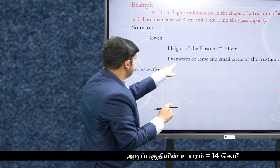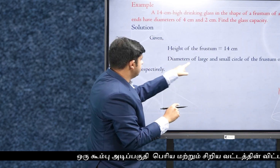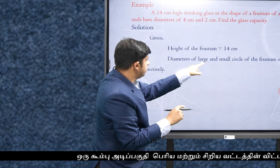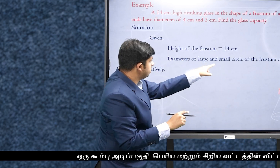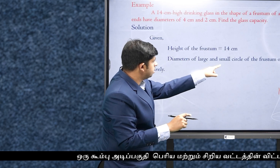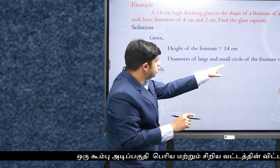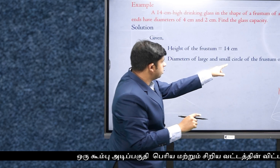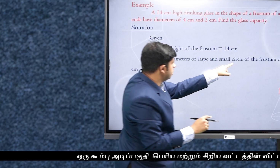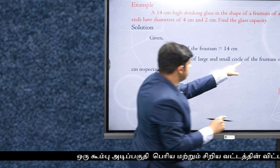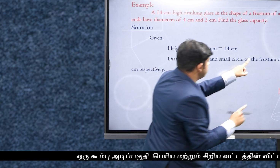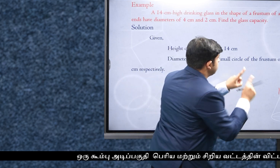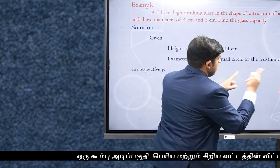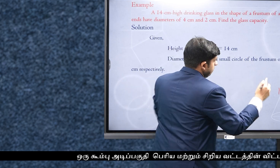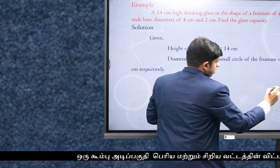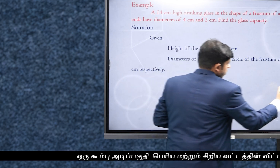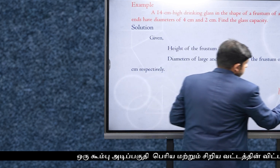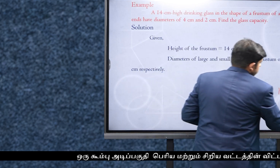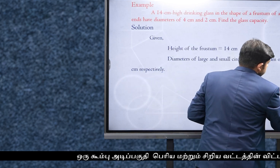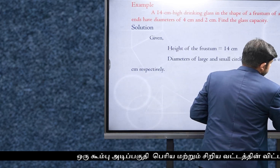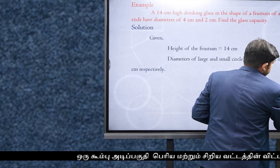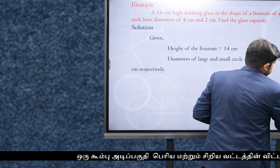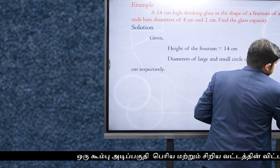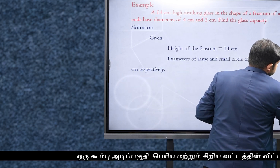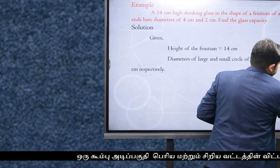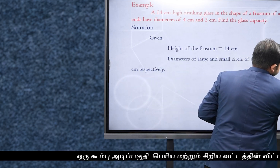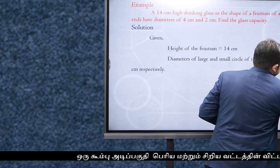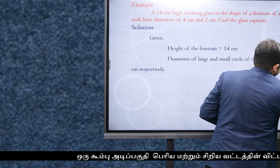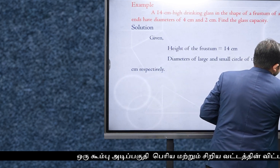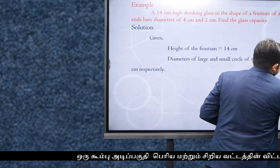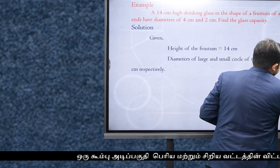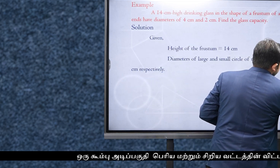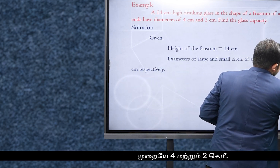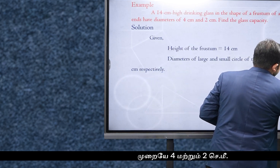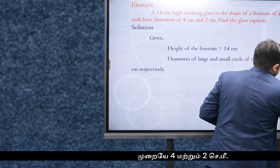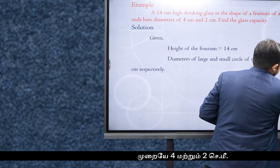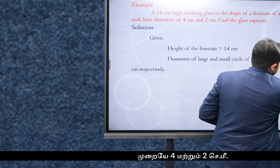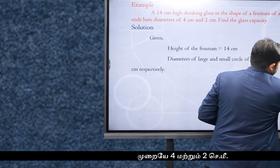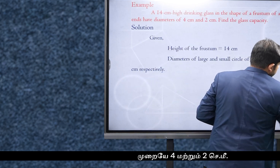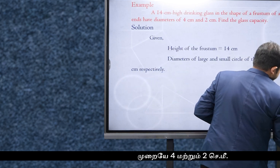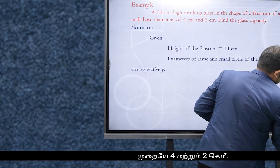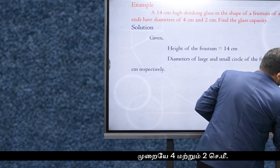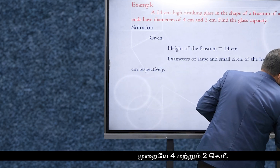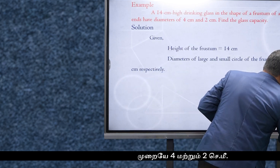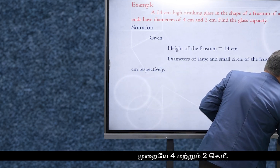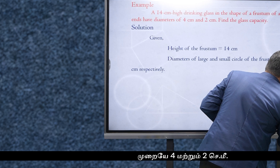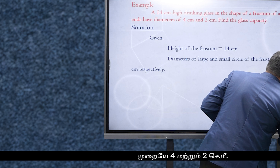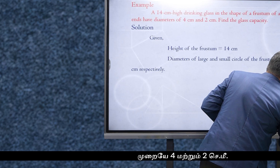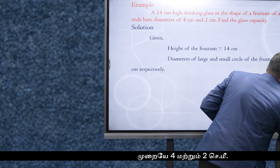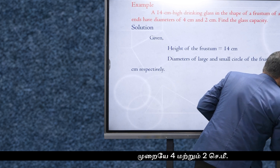ஒரு கூம்பு அடிகண்டம் பெரிய மற்றும் சிறிய வட்டத்தின் விட்டம் முறையே 4 மற்றும் 2